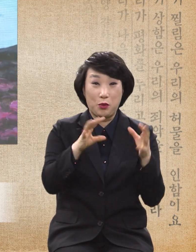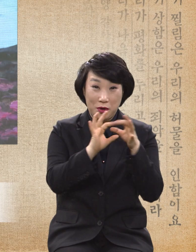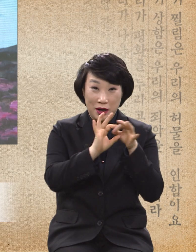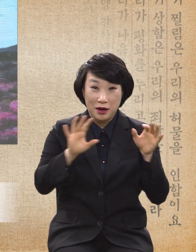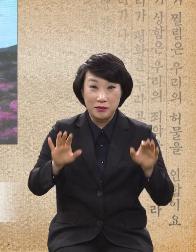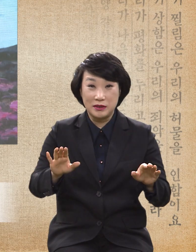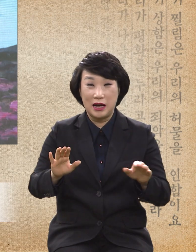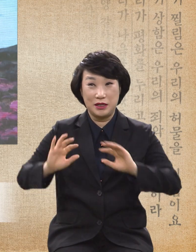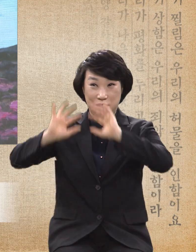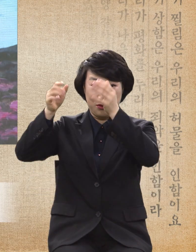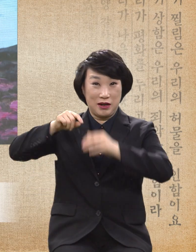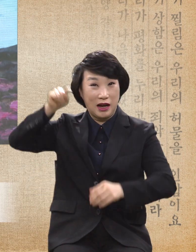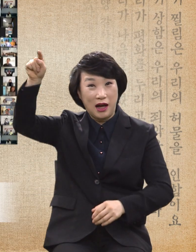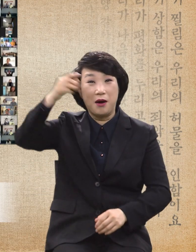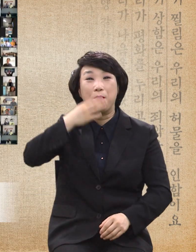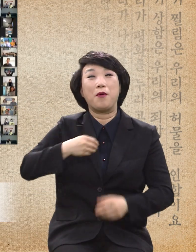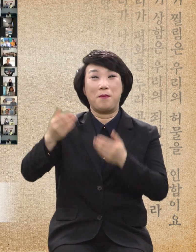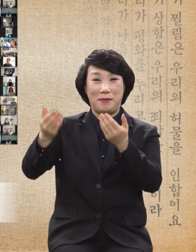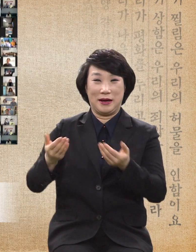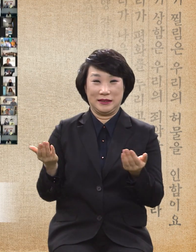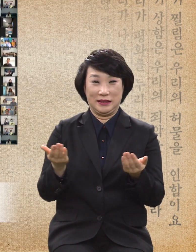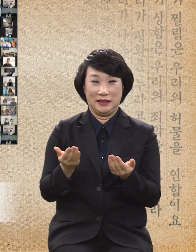상관없이 천국 가는 것이 복이지.